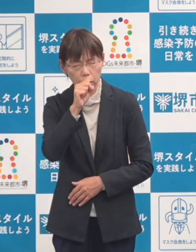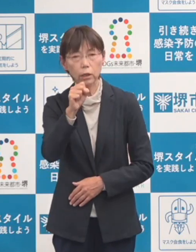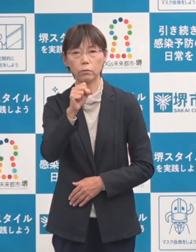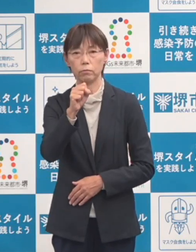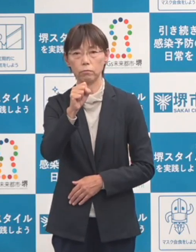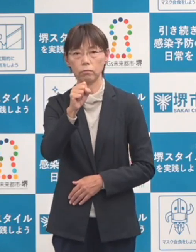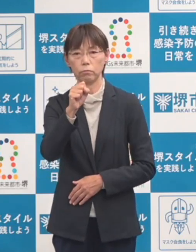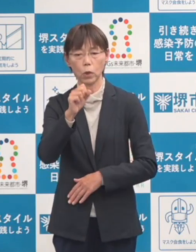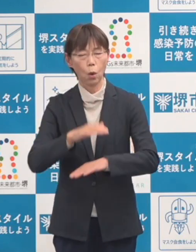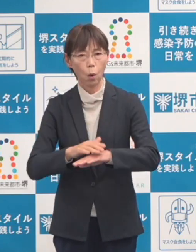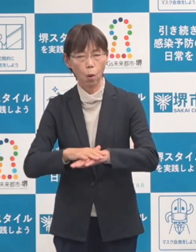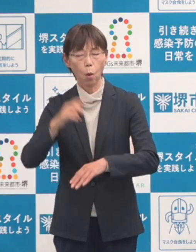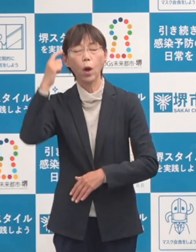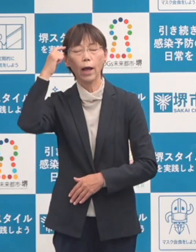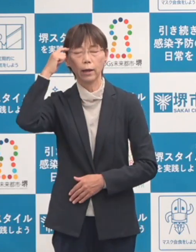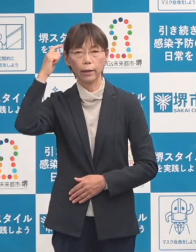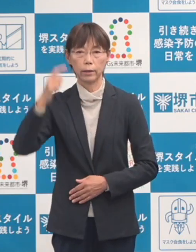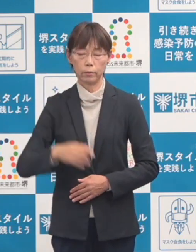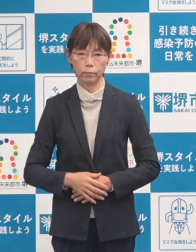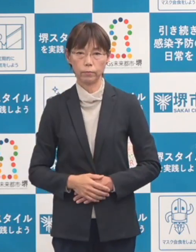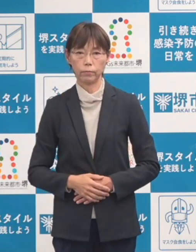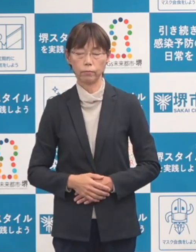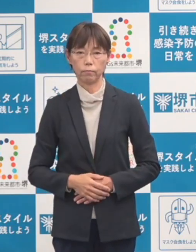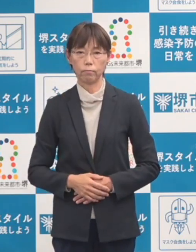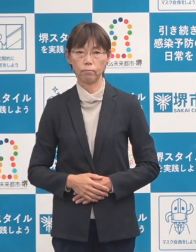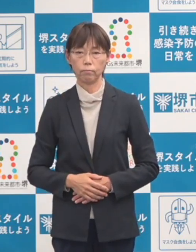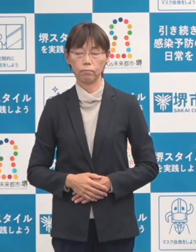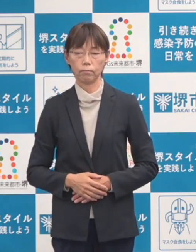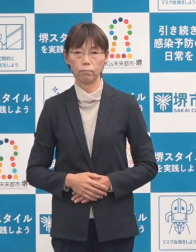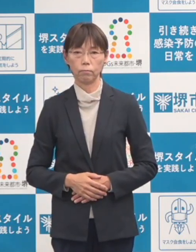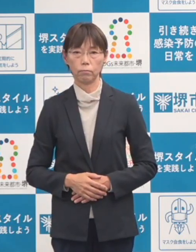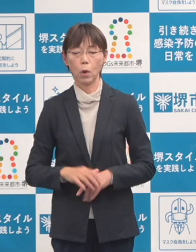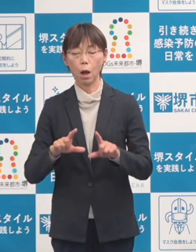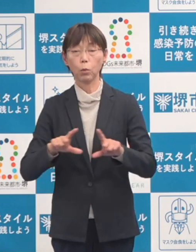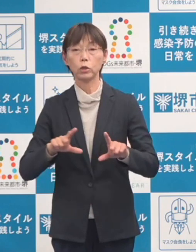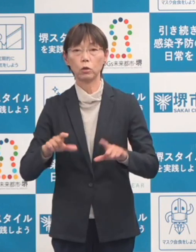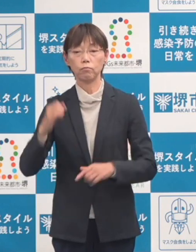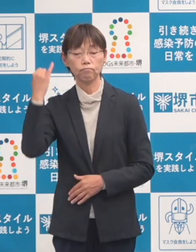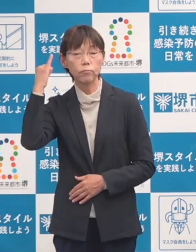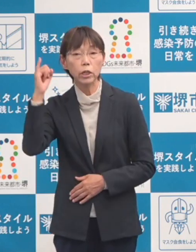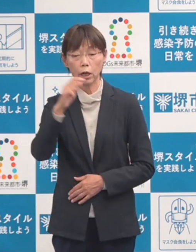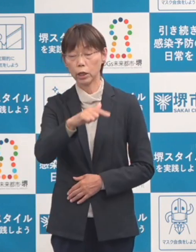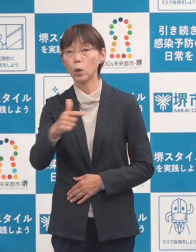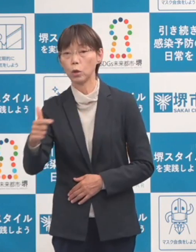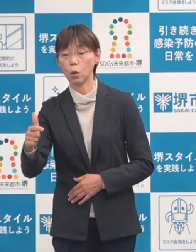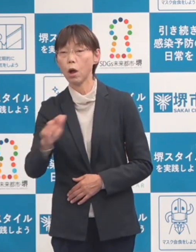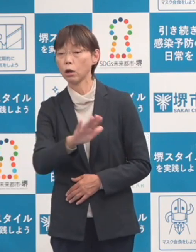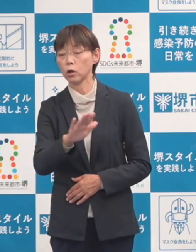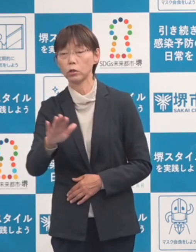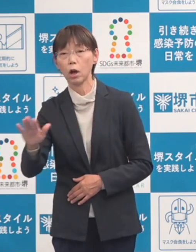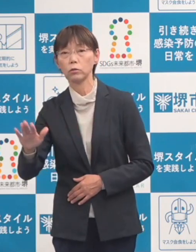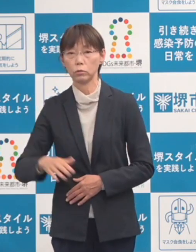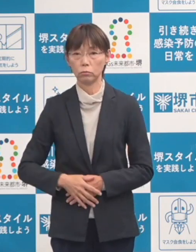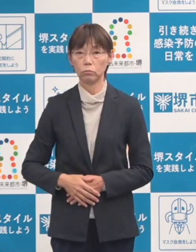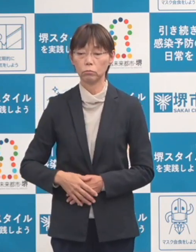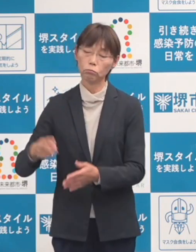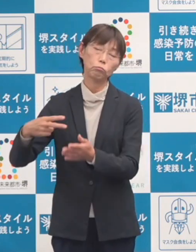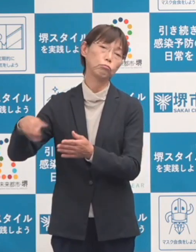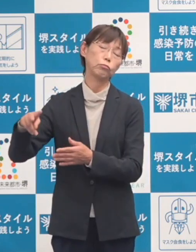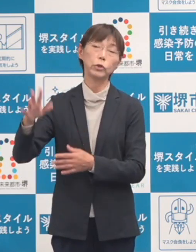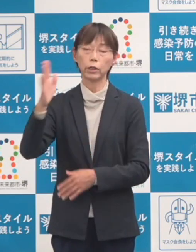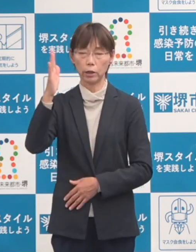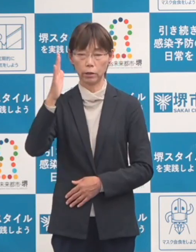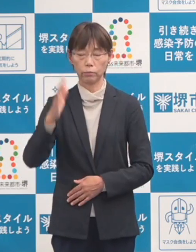を考えていますので、もちろんいろいろご意見があってですね、その方のご意見を否定するわけではありませんが、私自身